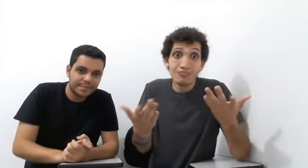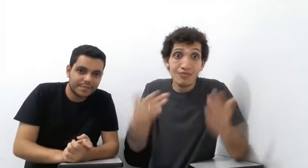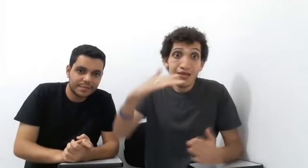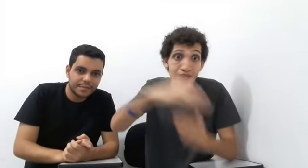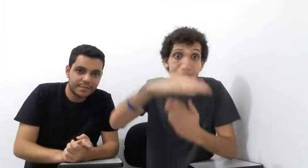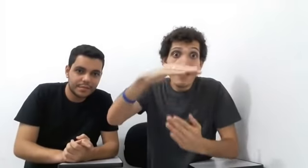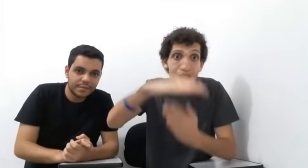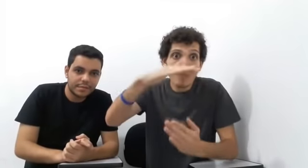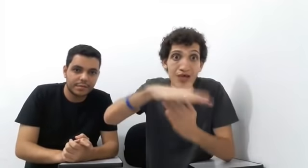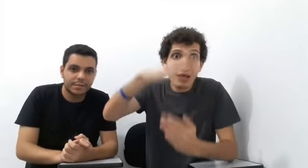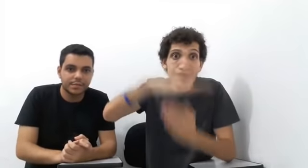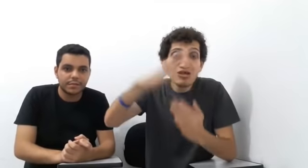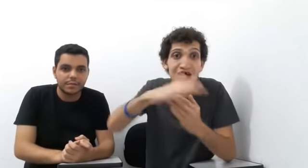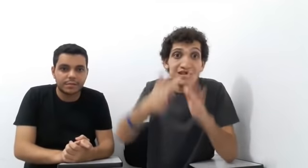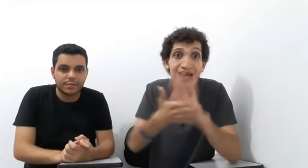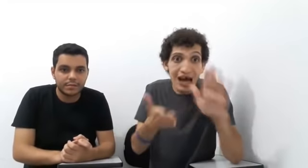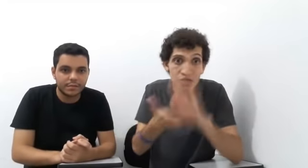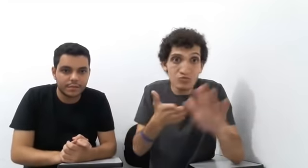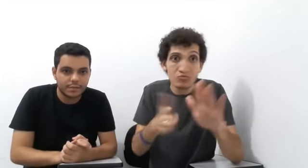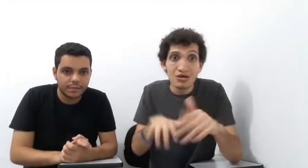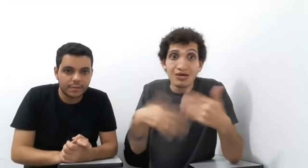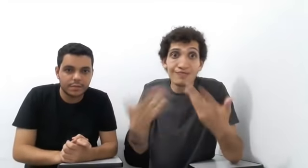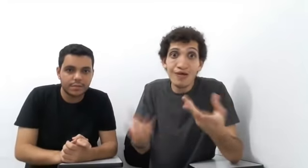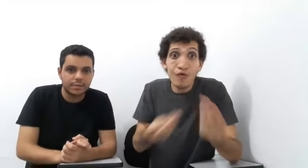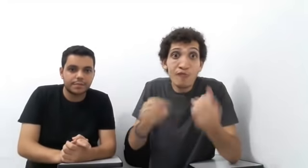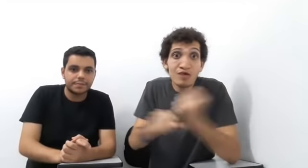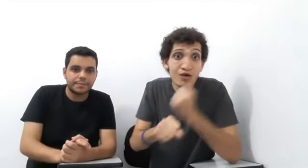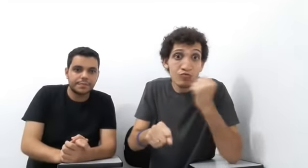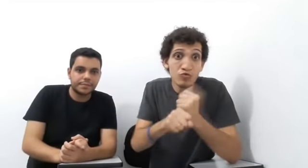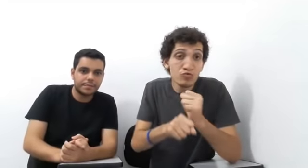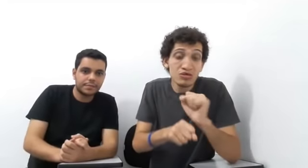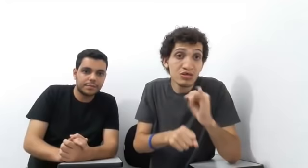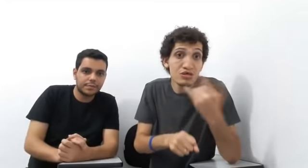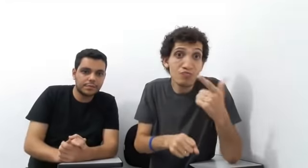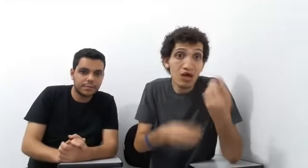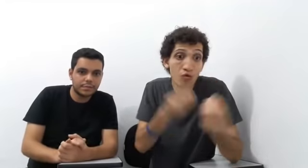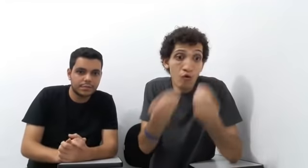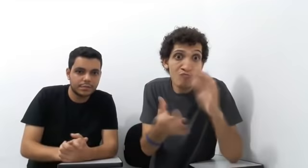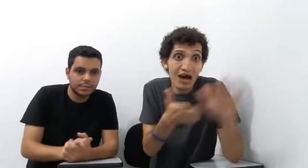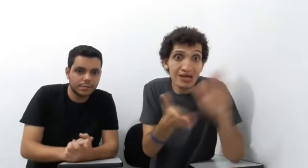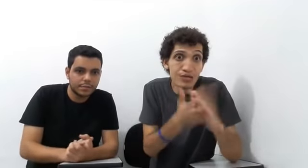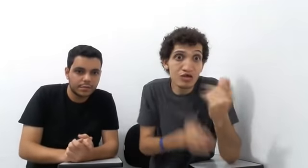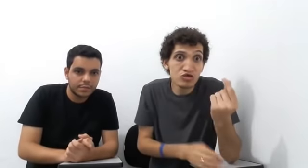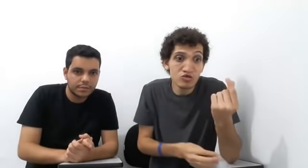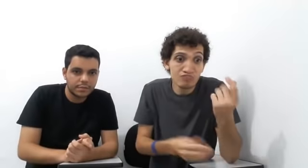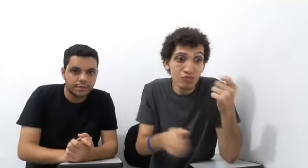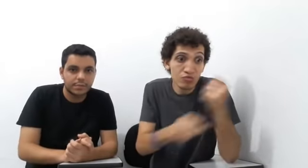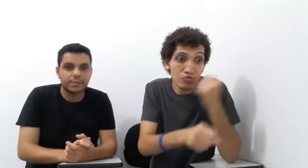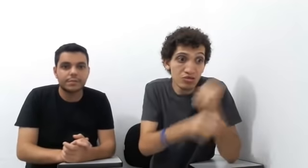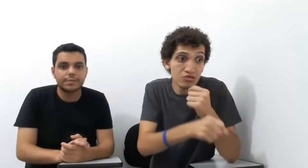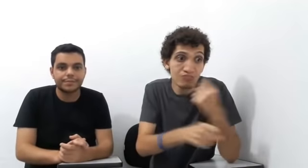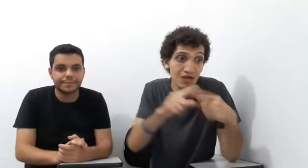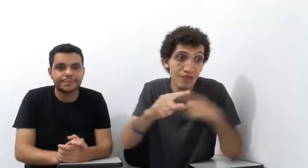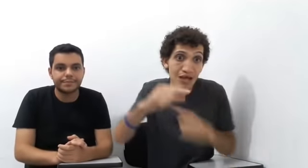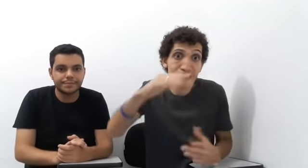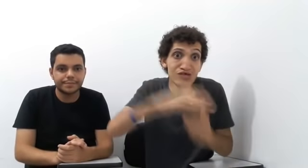tem teto, né? Tem limite de gasto. Então, como ele vai construir? Se não tem como gastar dinheiro para construir, porque tem limite